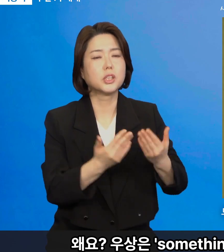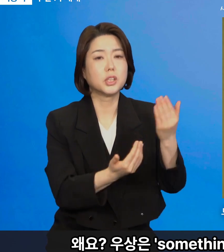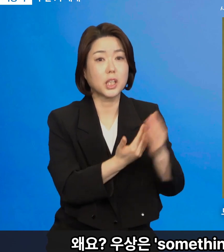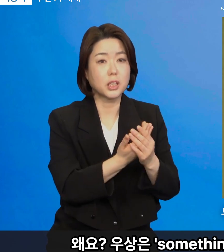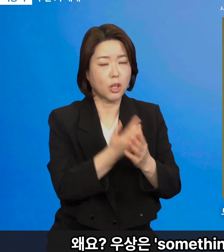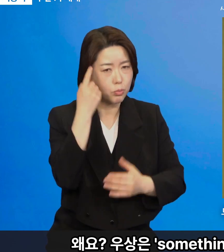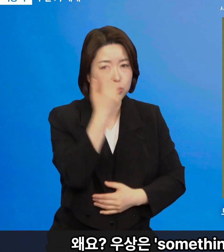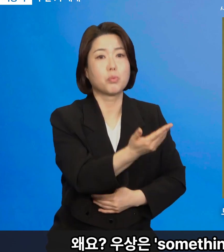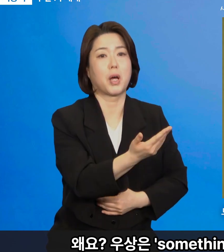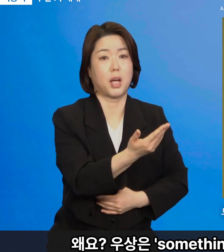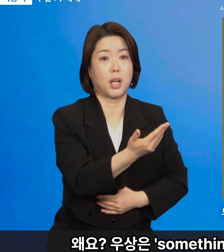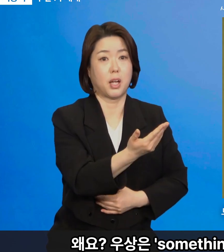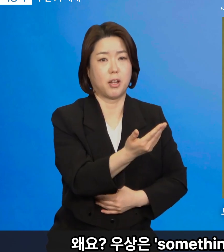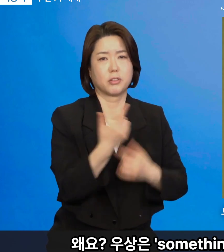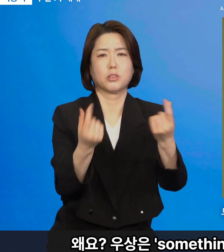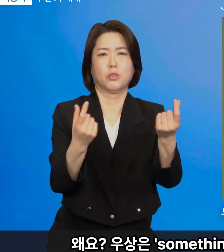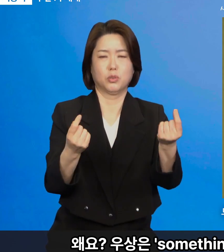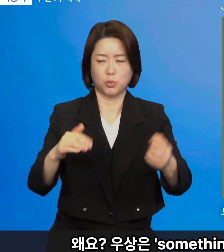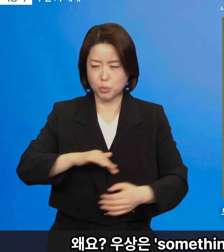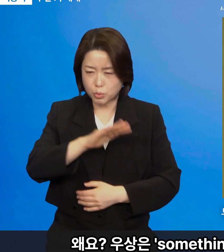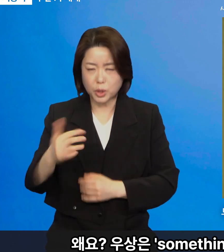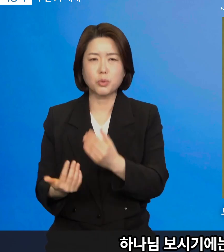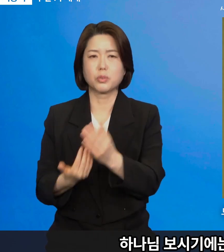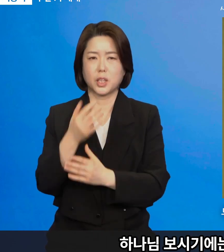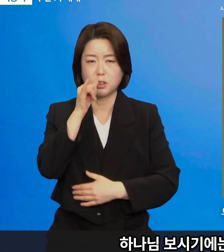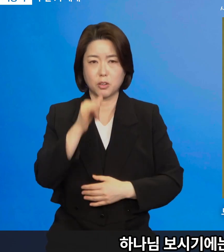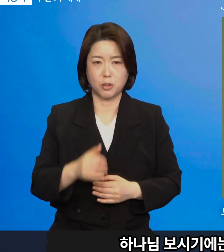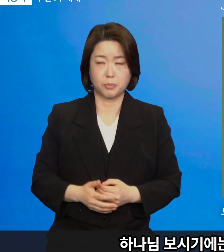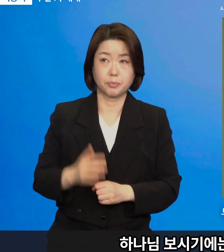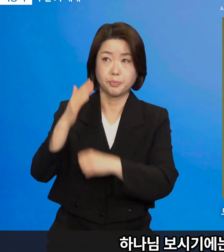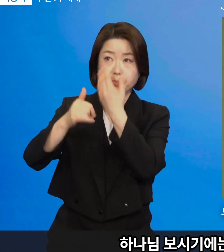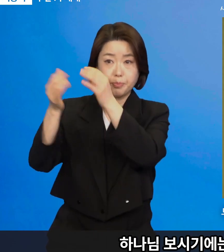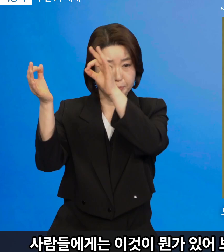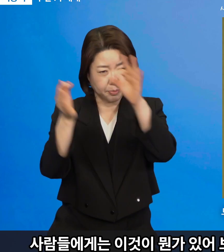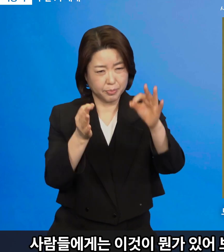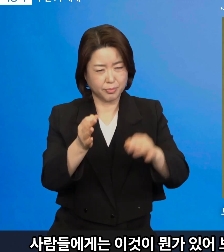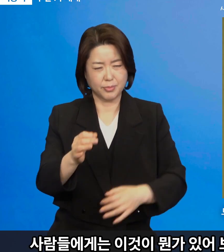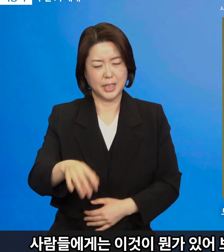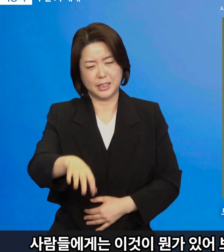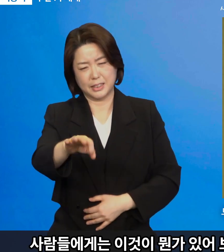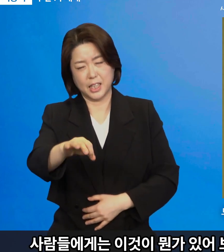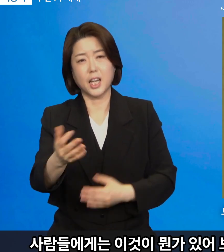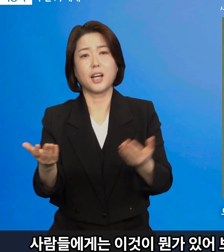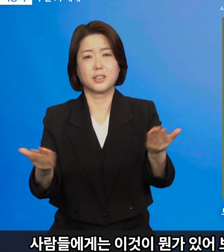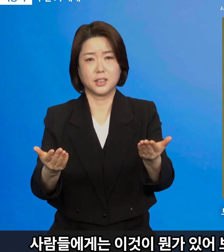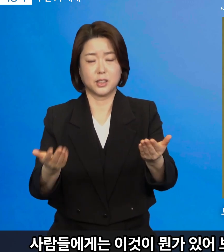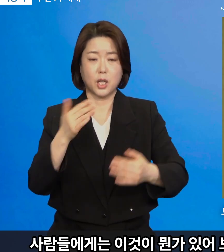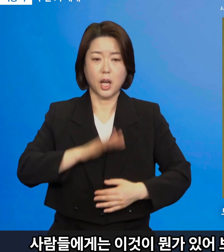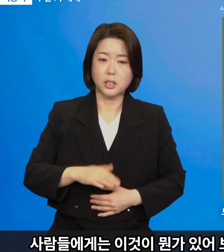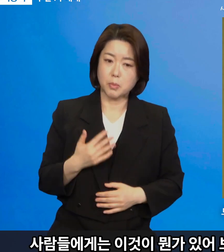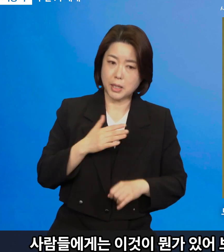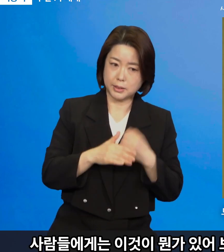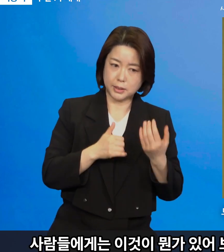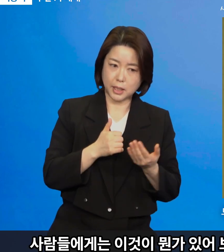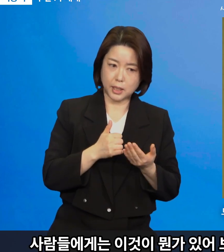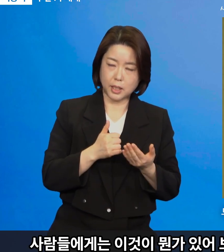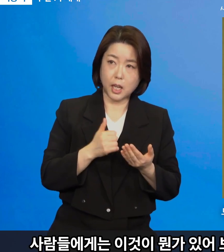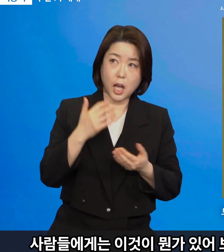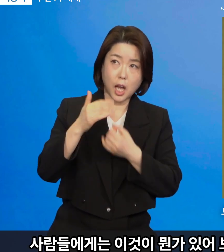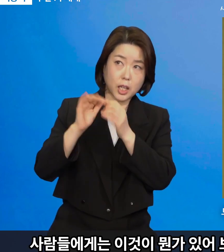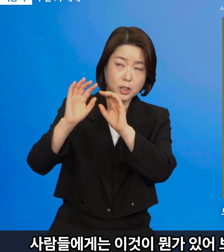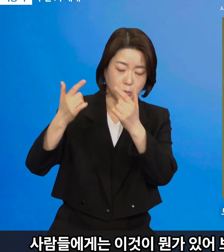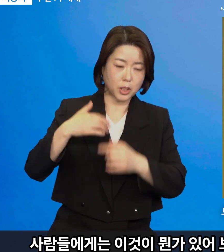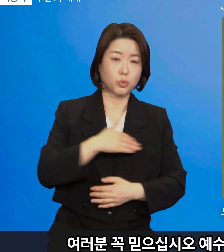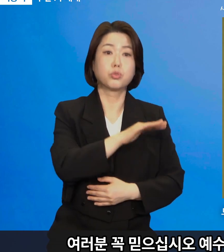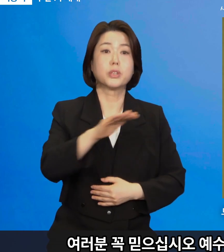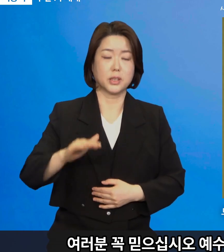왜요? 우상은 something이라고 사람들의 눈에는, 하나님 보시기에는 아무것도 아닌데 사람들에게는 이것이 뭔가 있어 보이기 때문에